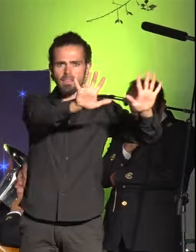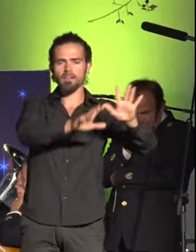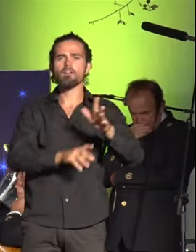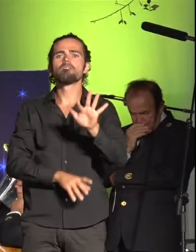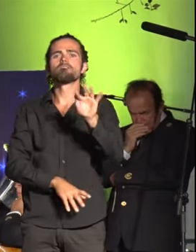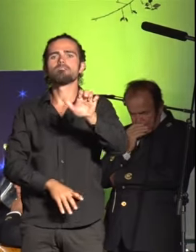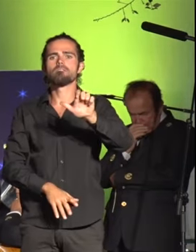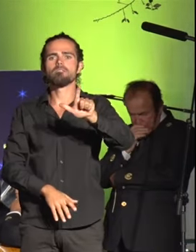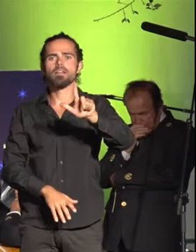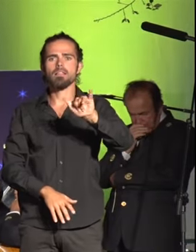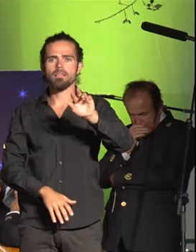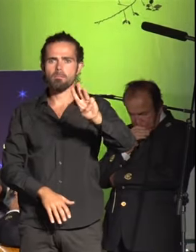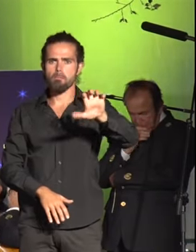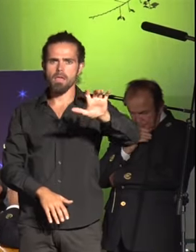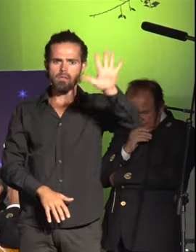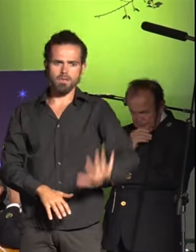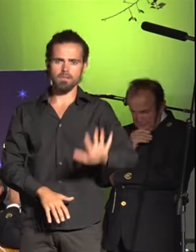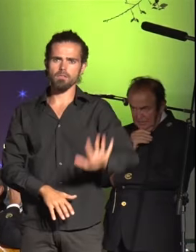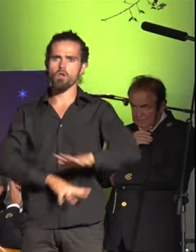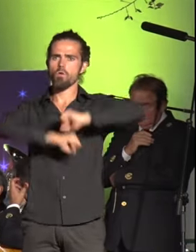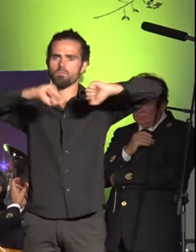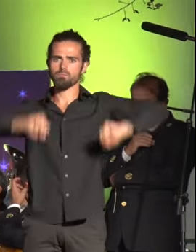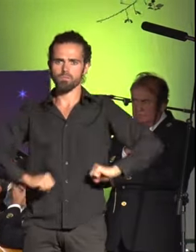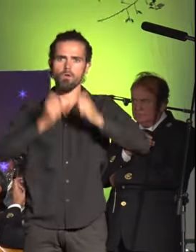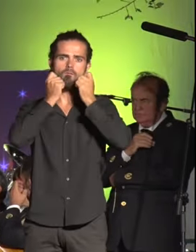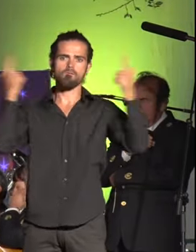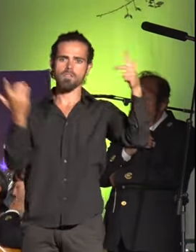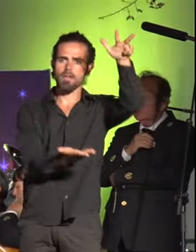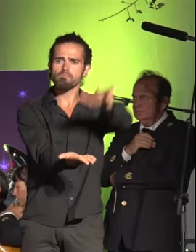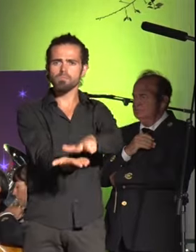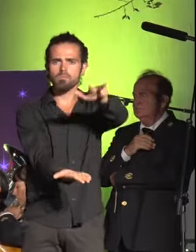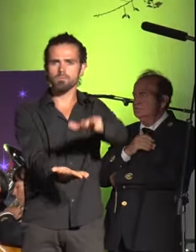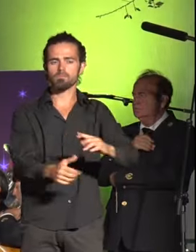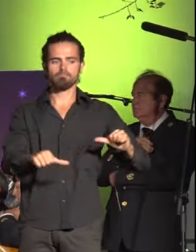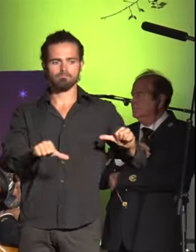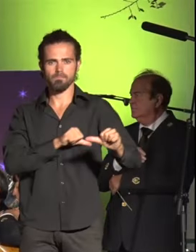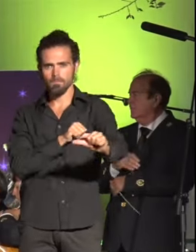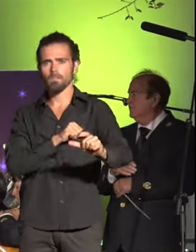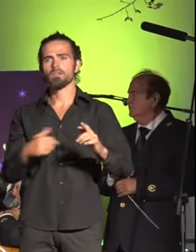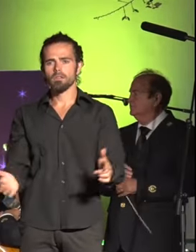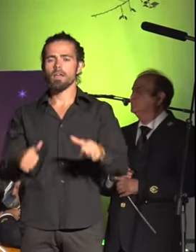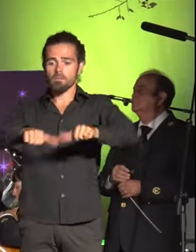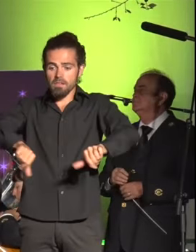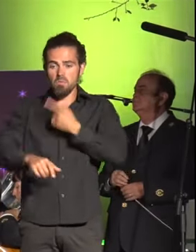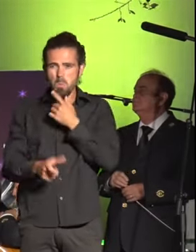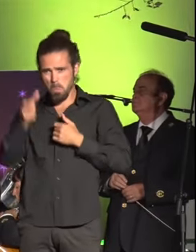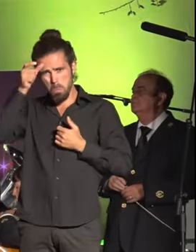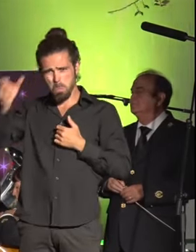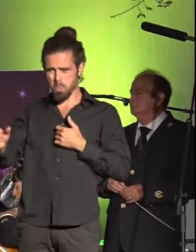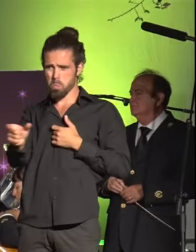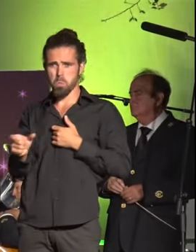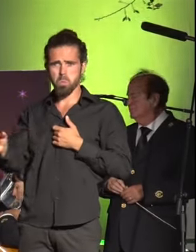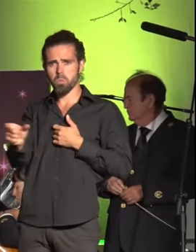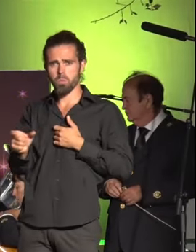de historia oficial. Y desde entonces ha sido un no parar. Albacete pasó de nacer como una alquería a convertirse,